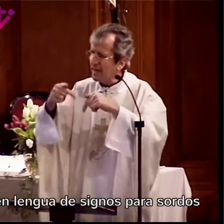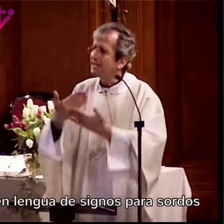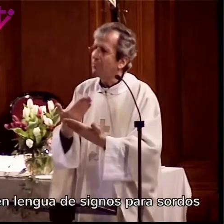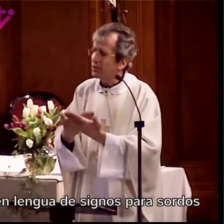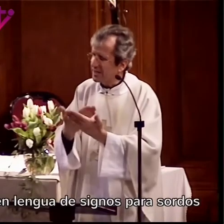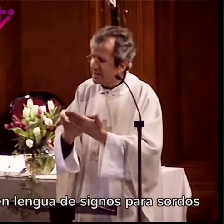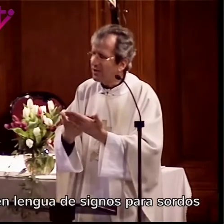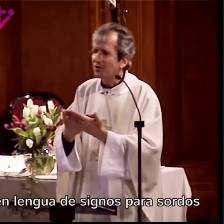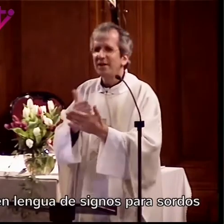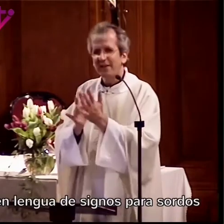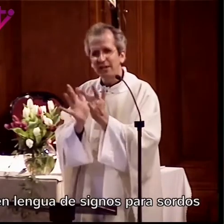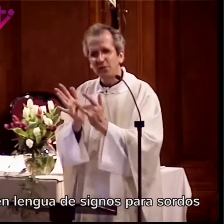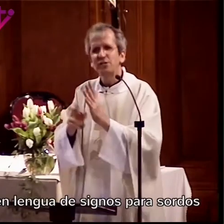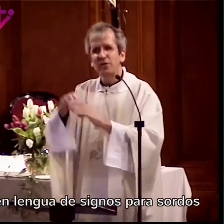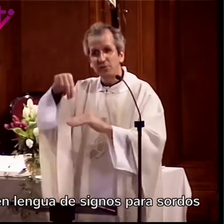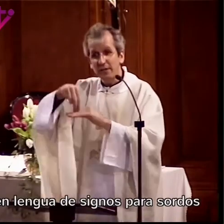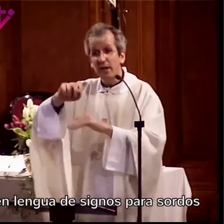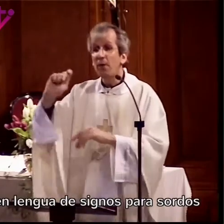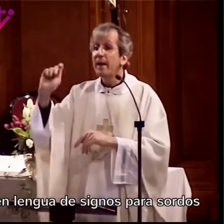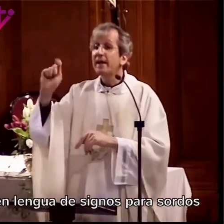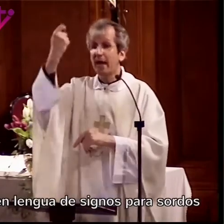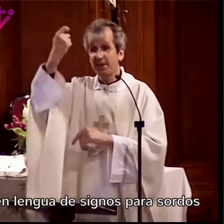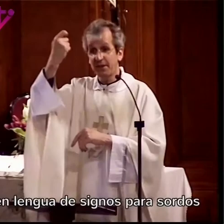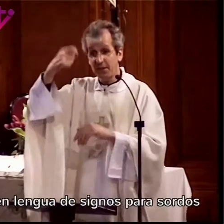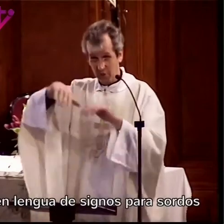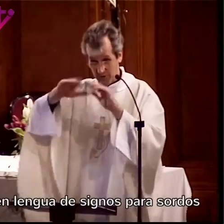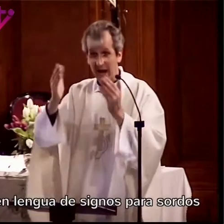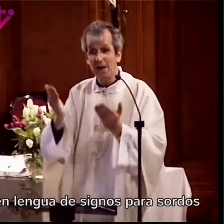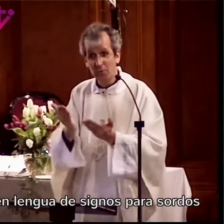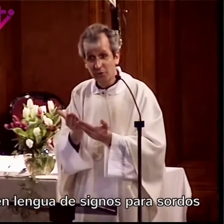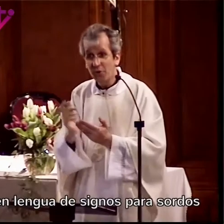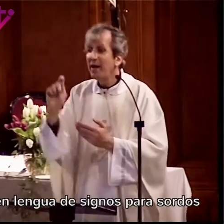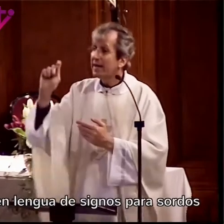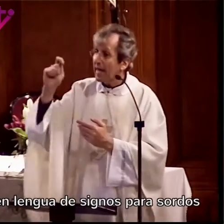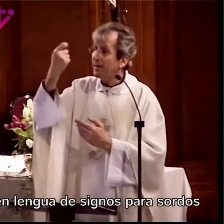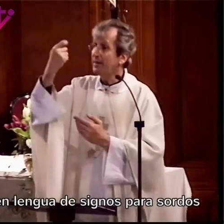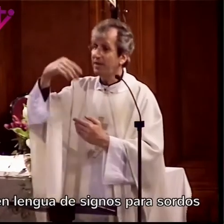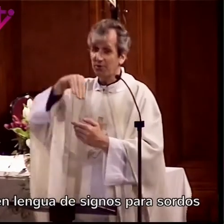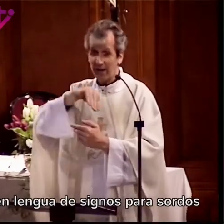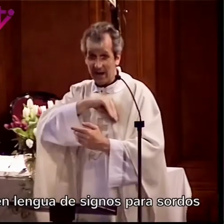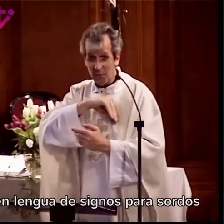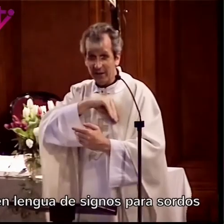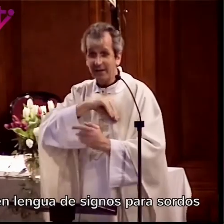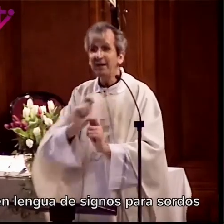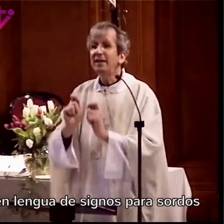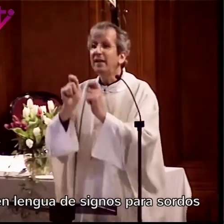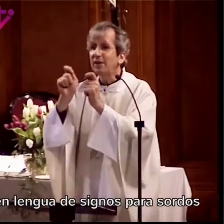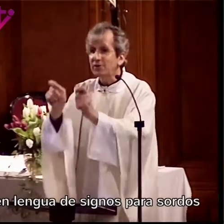ahí seamos testigos de Jesucristo resucitado que ha vencido al mundo que ha vencido a la muerte y que nos da